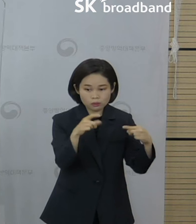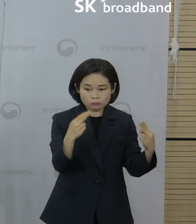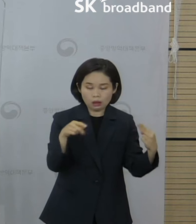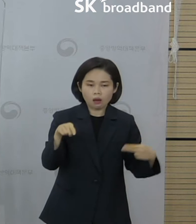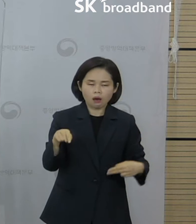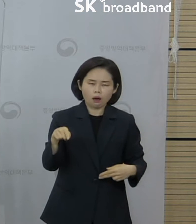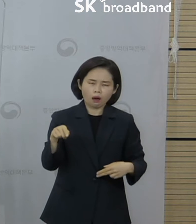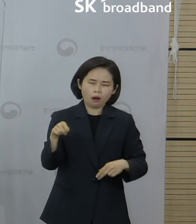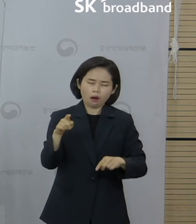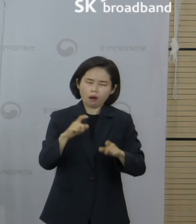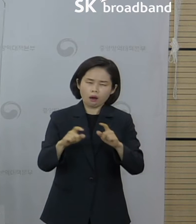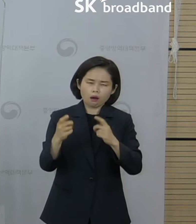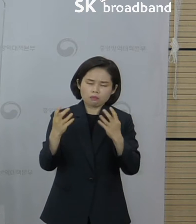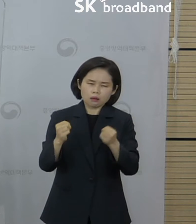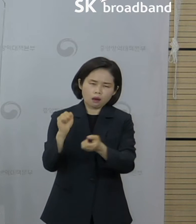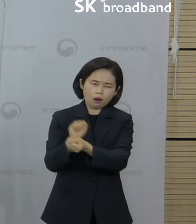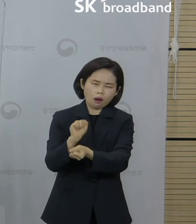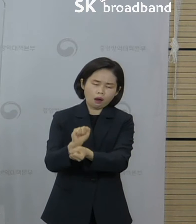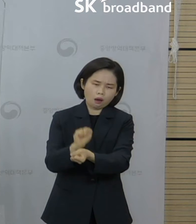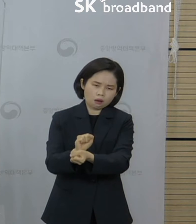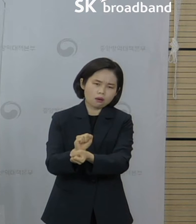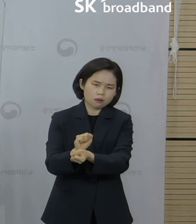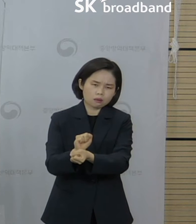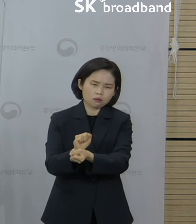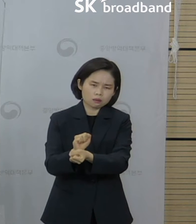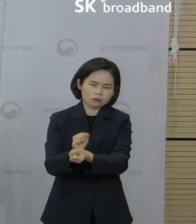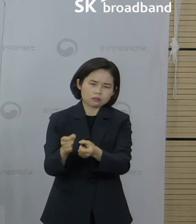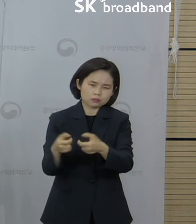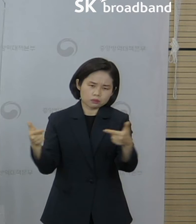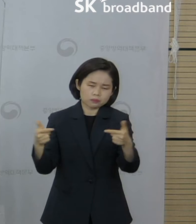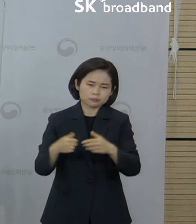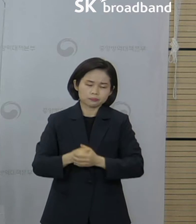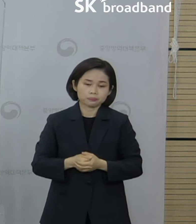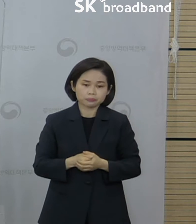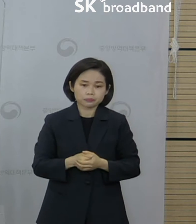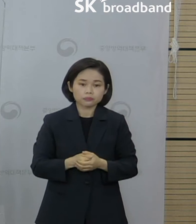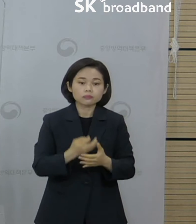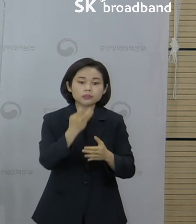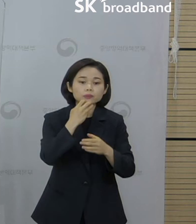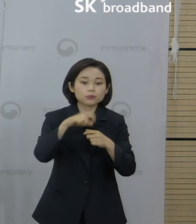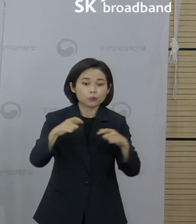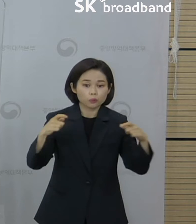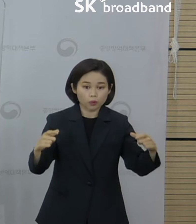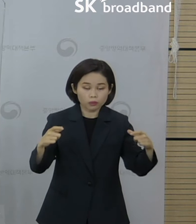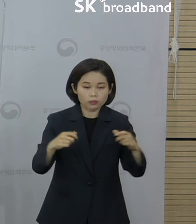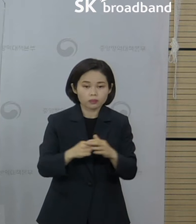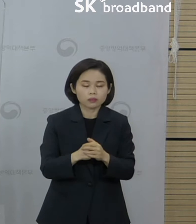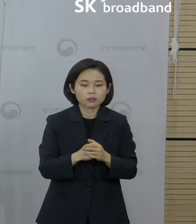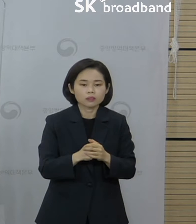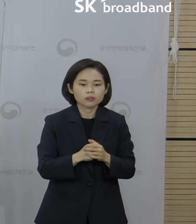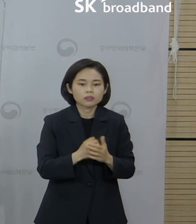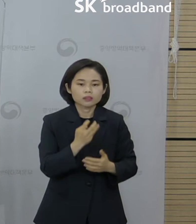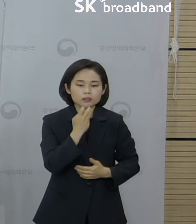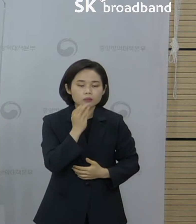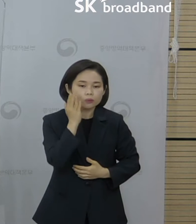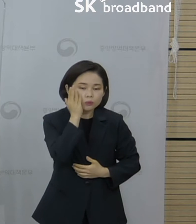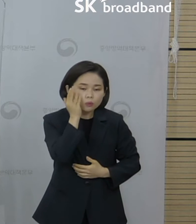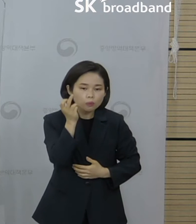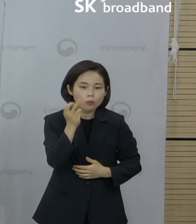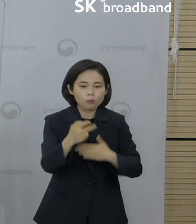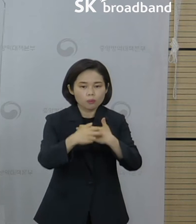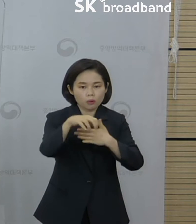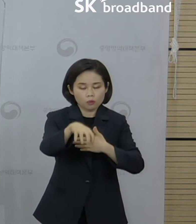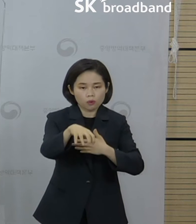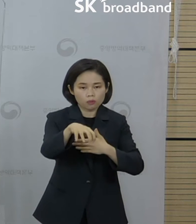수보다 더 많은 확진자가 발생한 상황입니다. 먼저 수도권에서는 서울 도봉구 병원